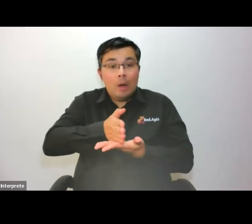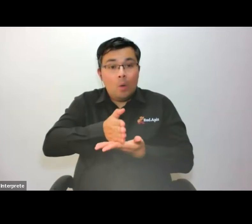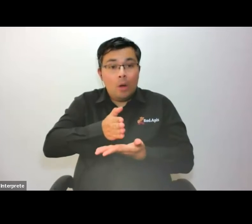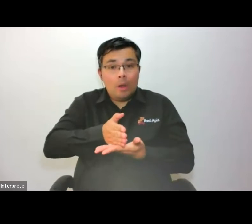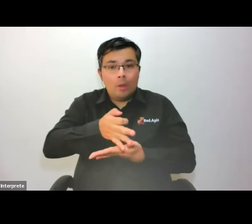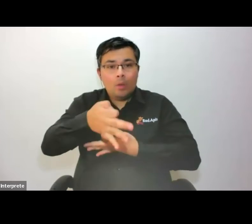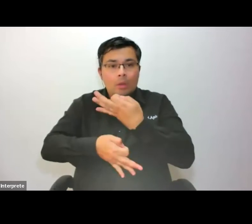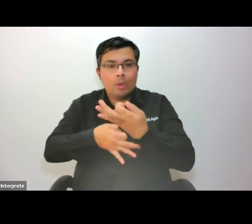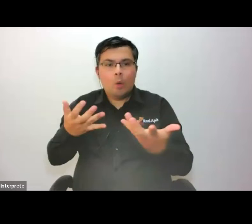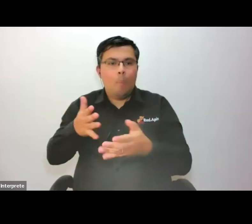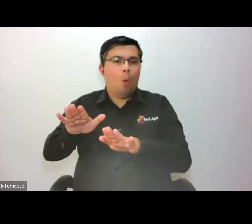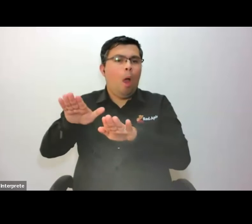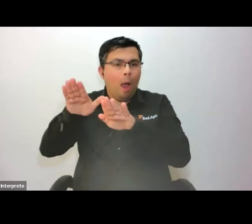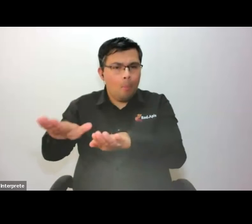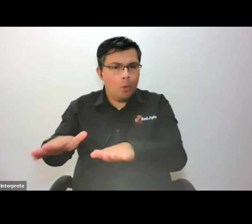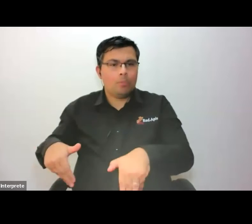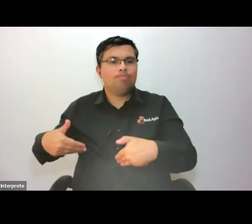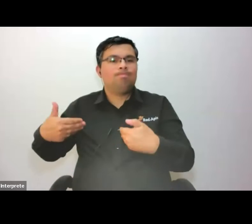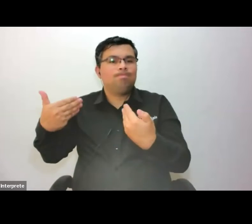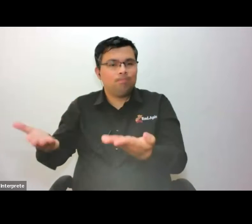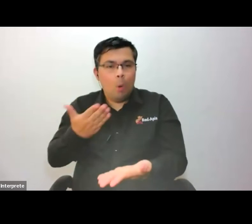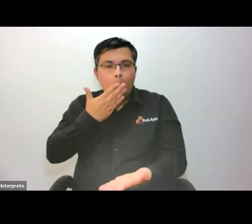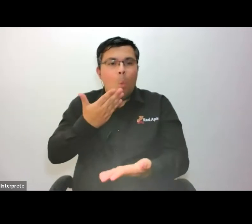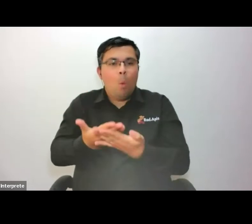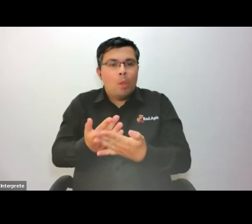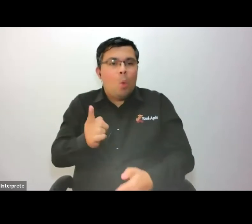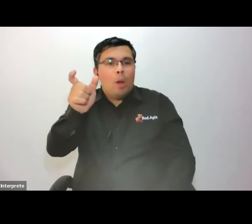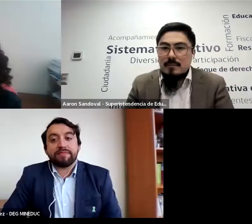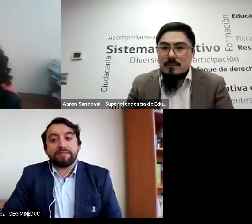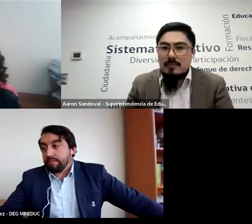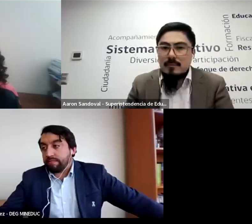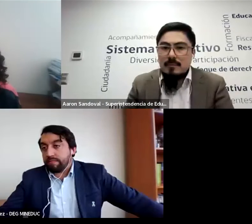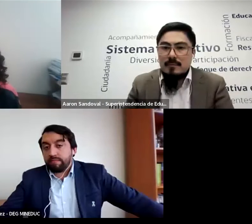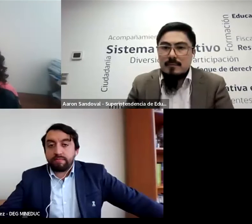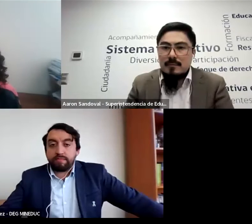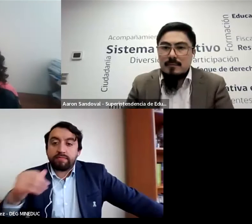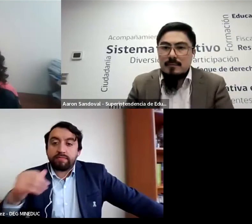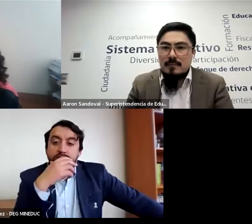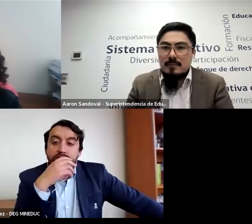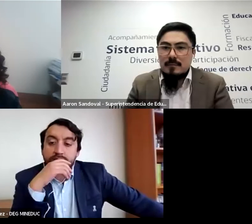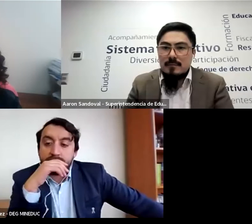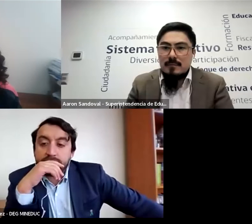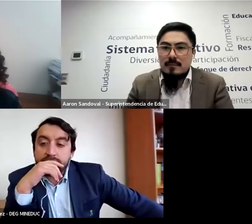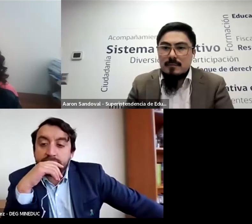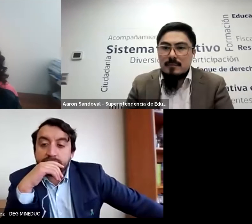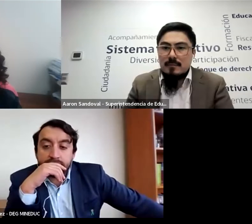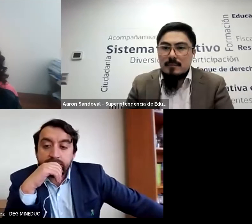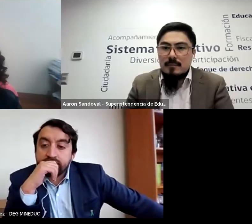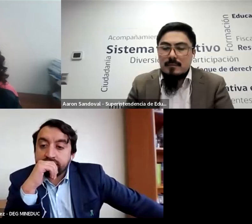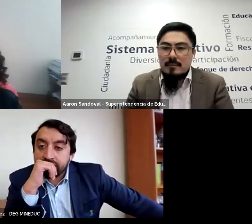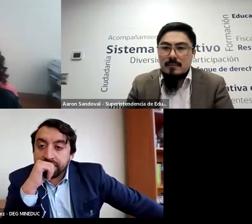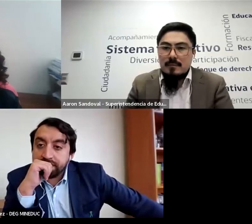apoyos cuando ocurre que un estudiante en particular requiere de ayudas en actividades de la vida